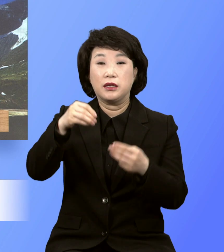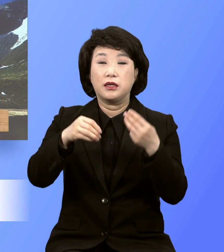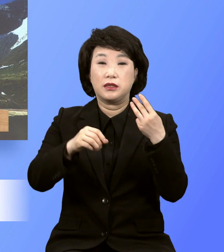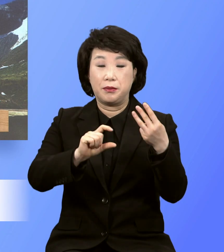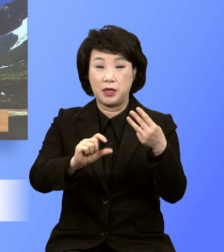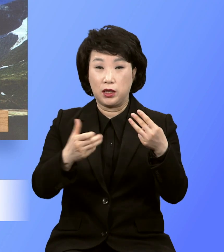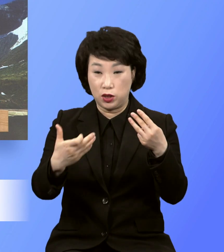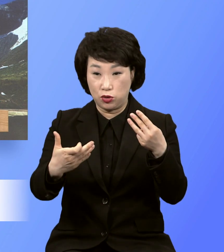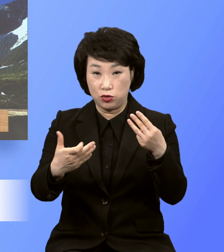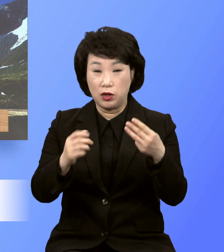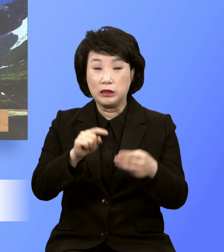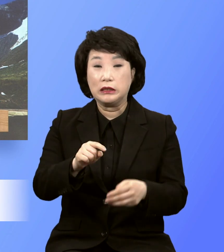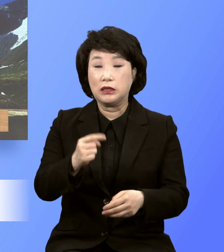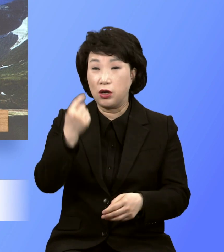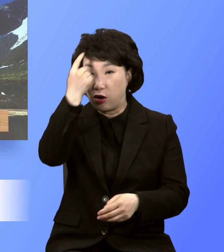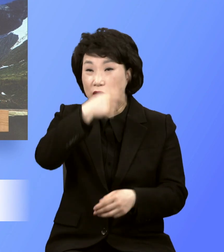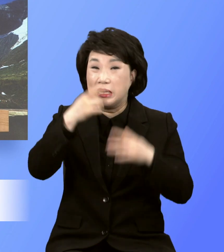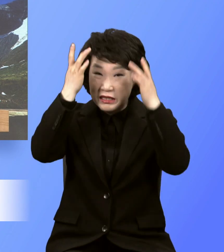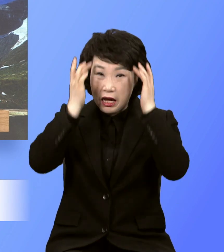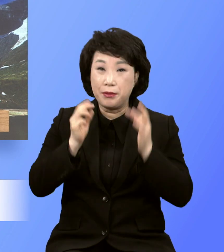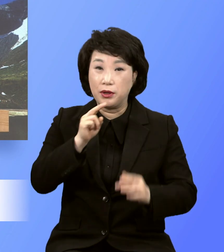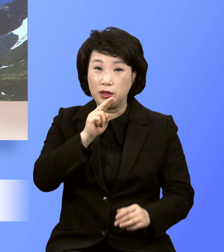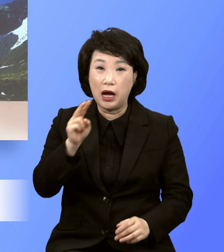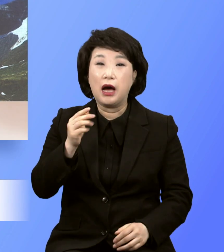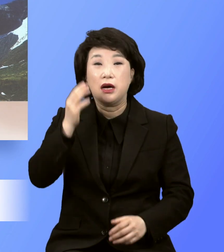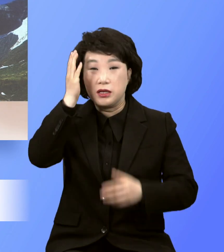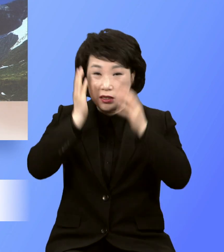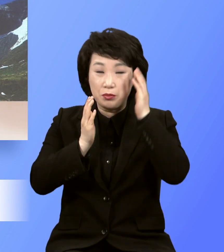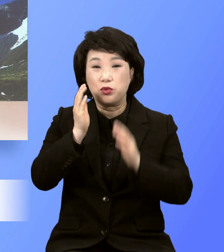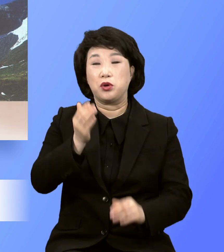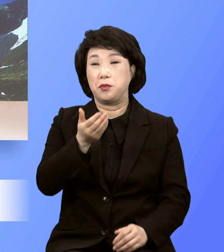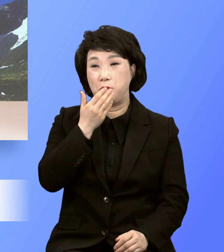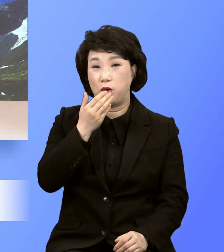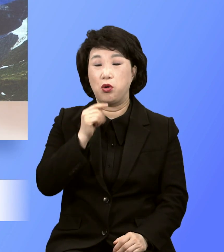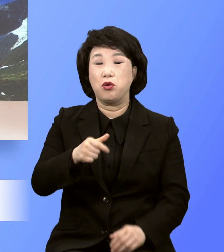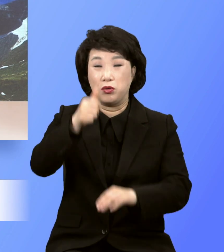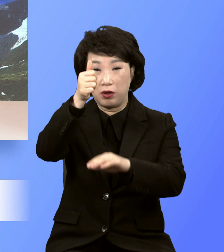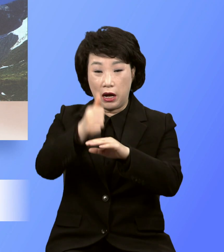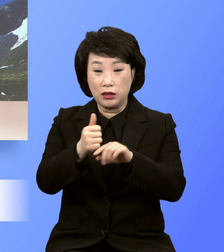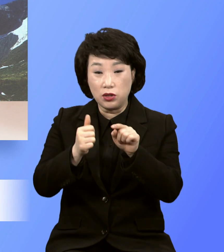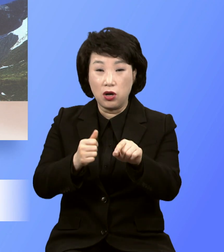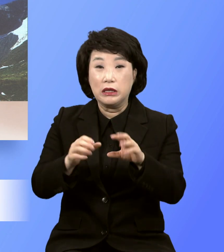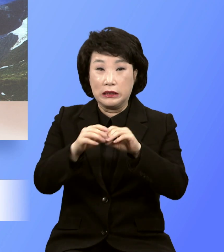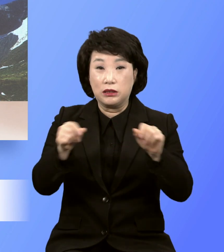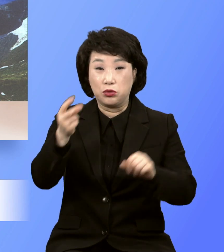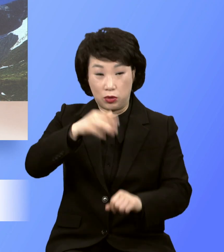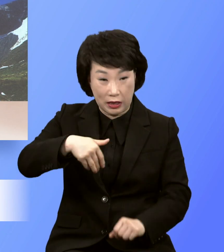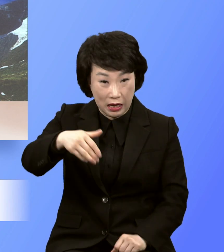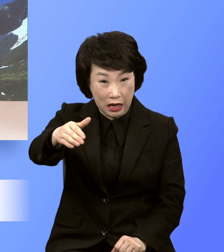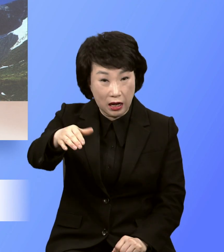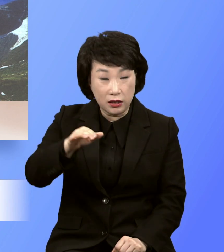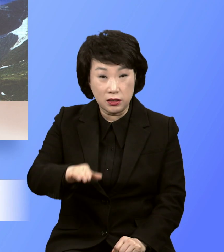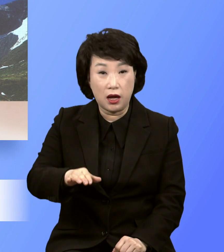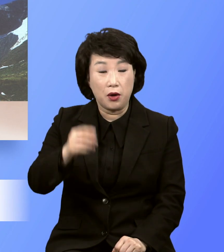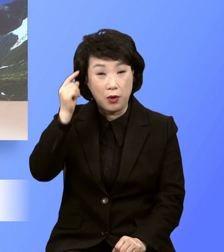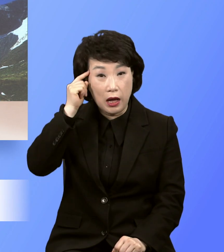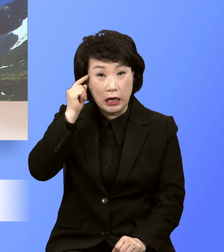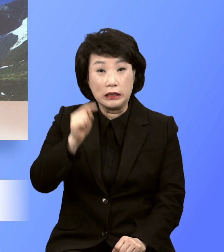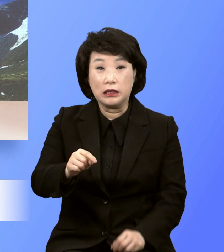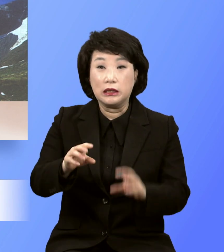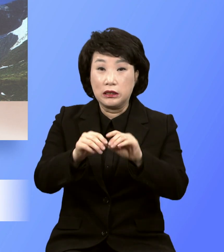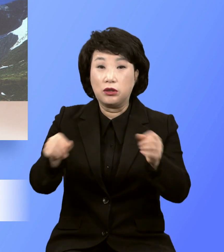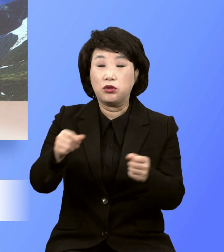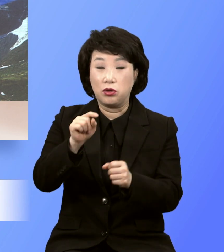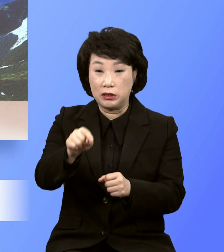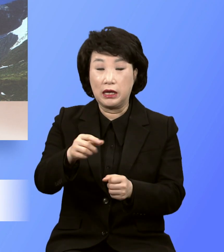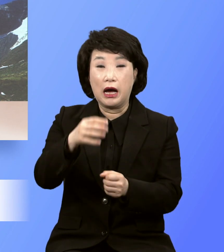19절에 네가 얼굴에 땀이 흘러야 식물을 먹고 필경은 흙으로 돌아가리니 그 속에서